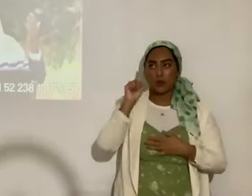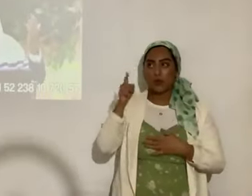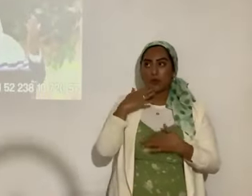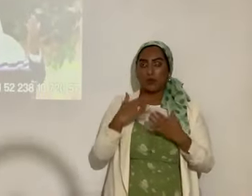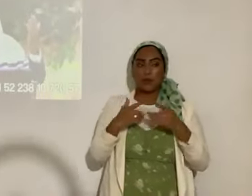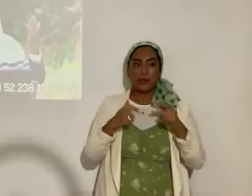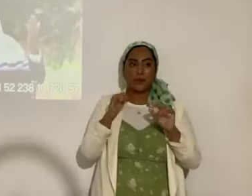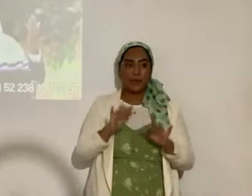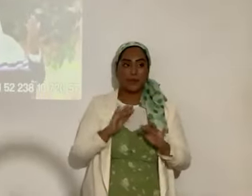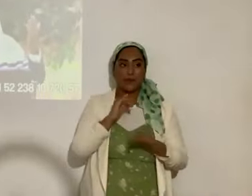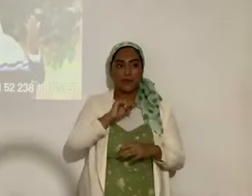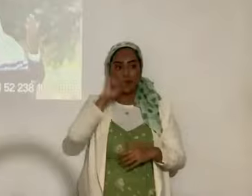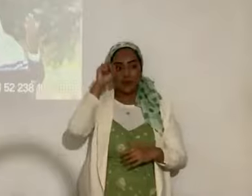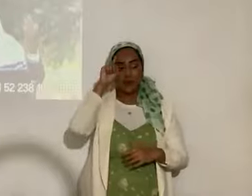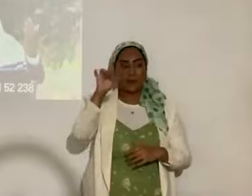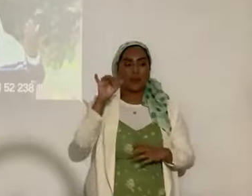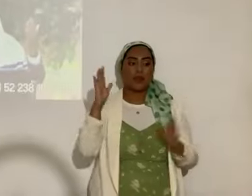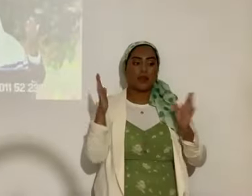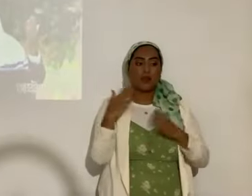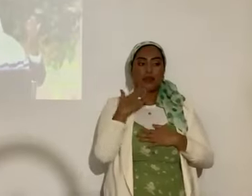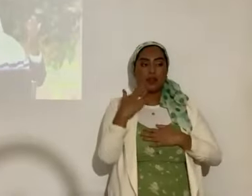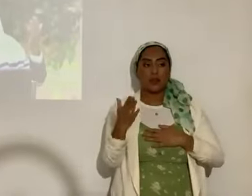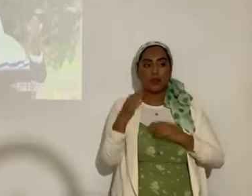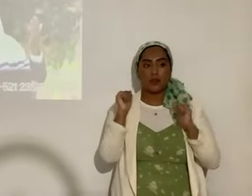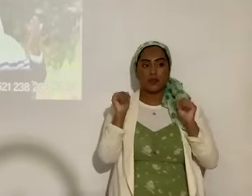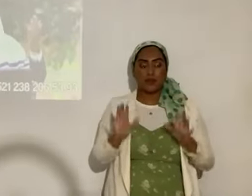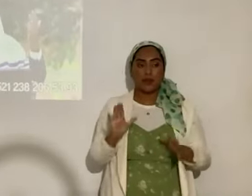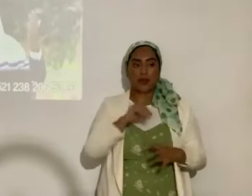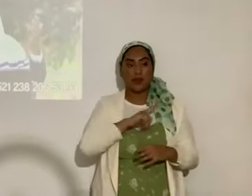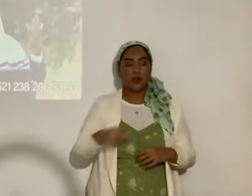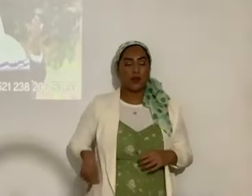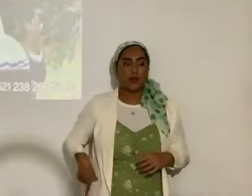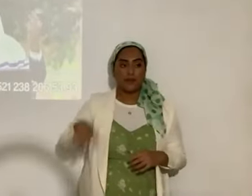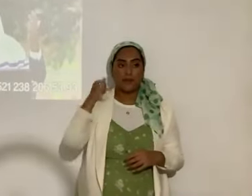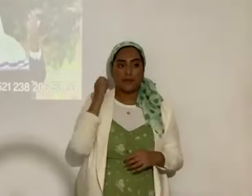y tu gran compasión es eterna todo derramada